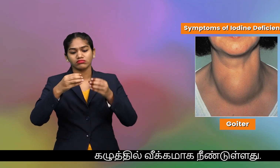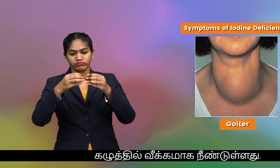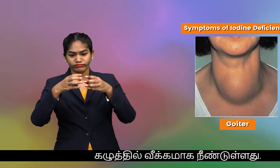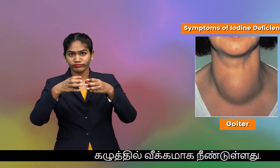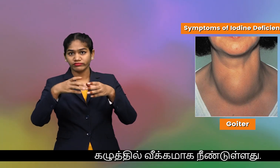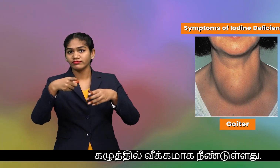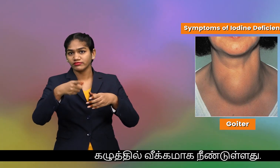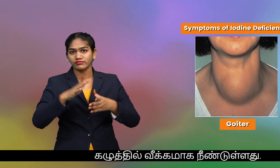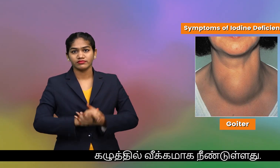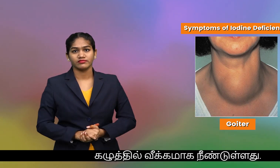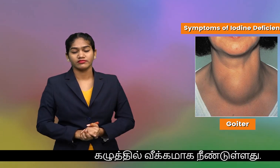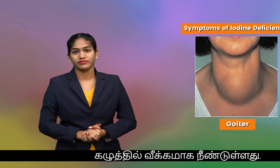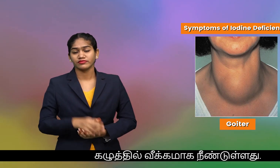வீக்கமாக நீண்டுள்ளது.